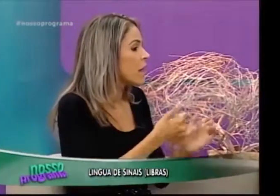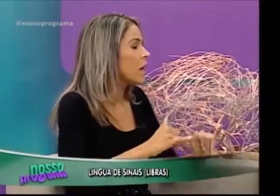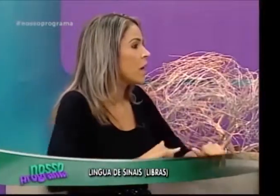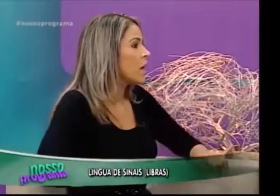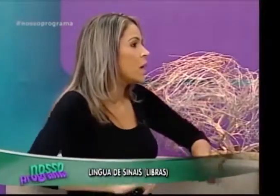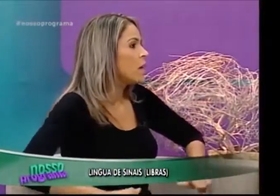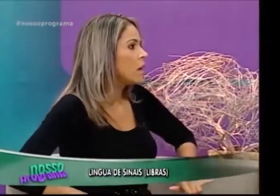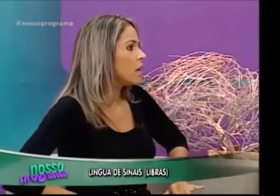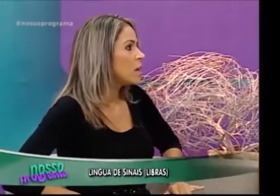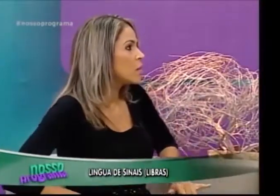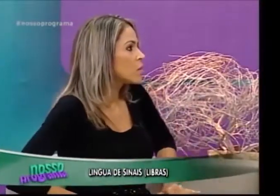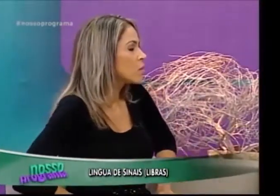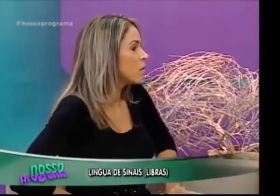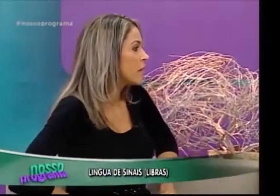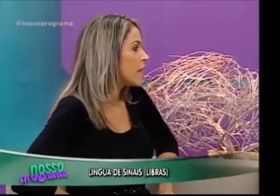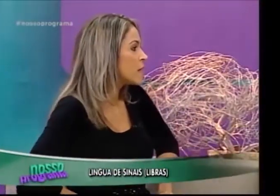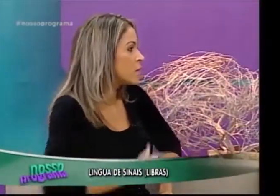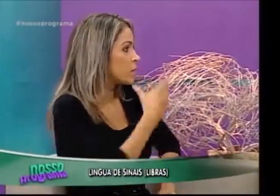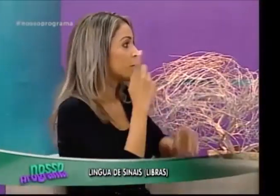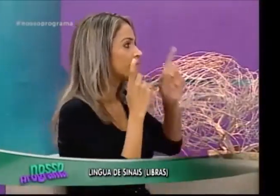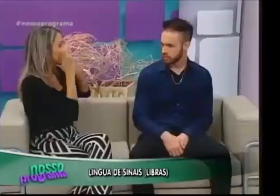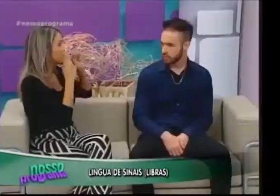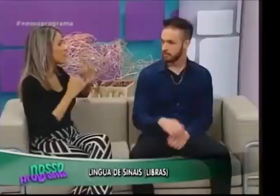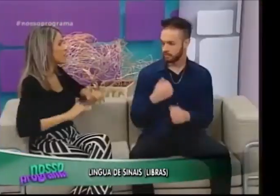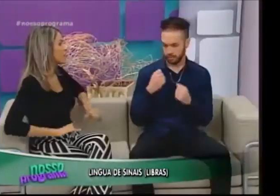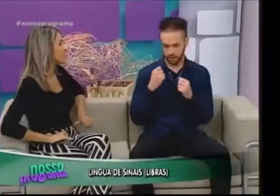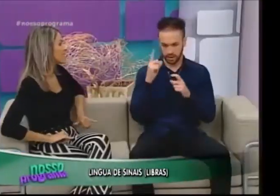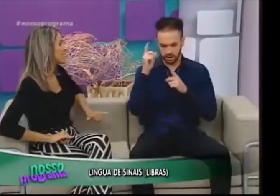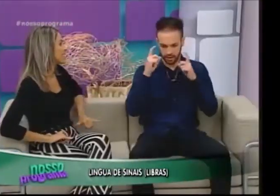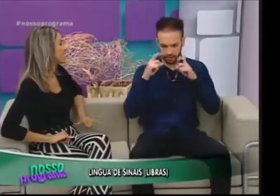falar, eu tô sofrendo, tipo, minha expressão, tipo,